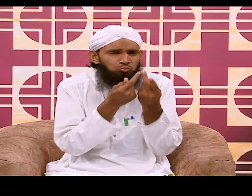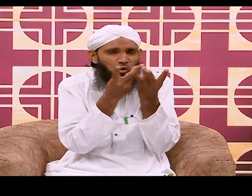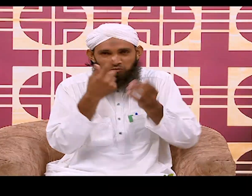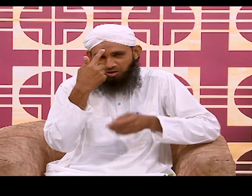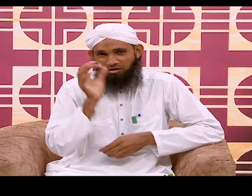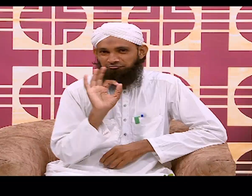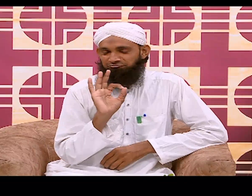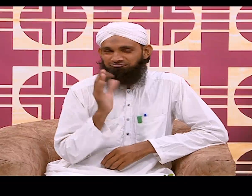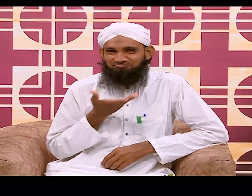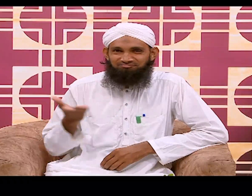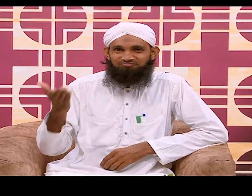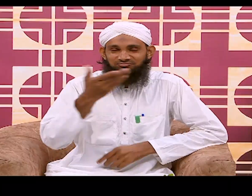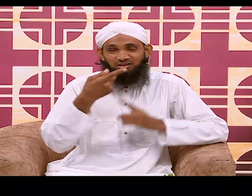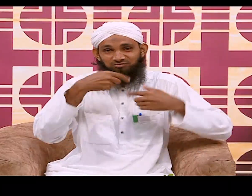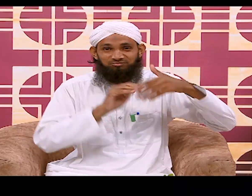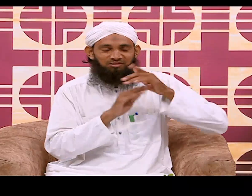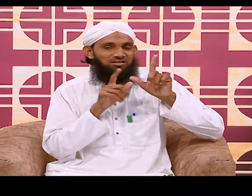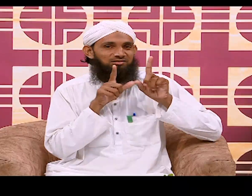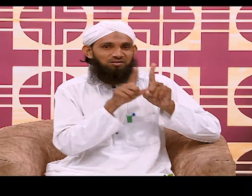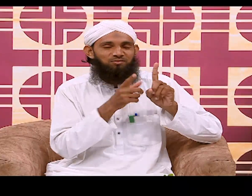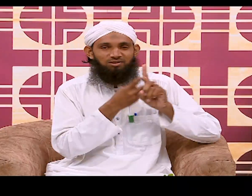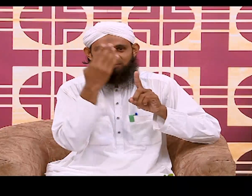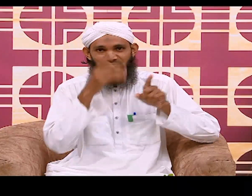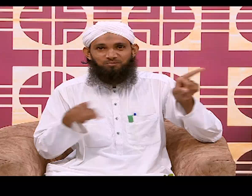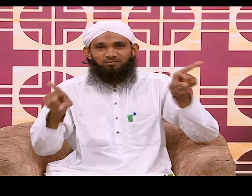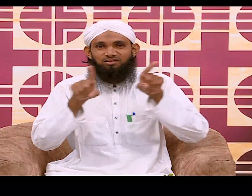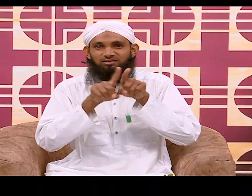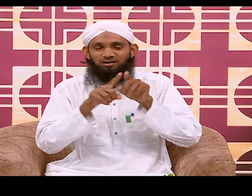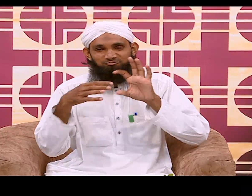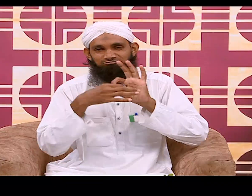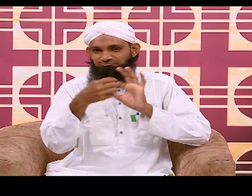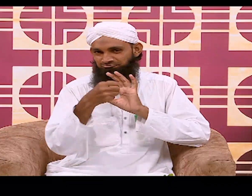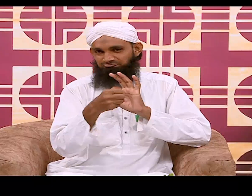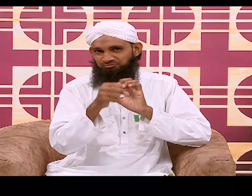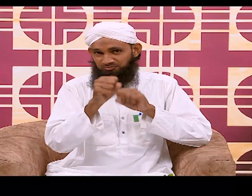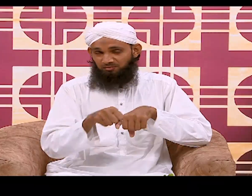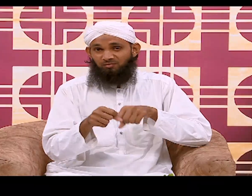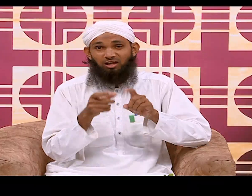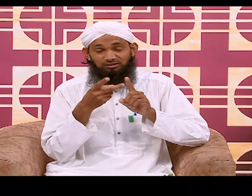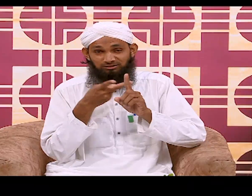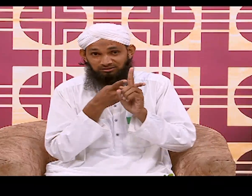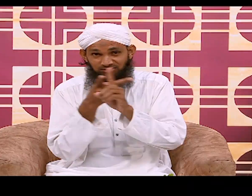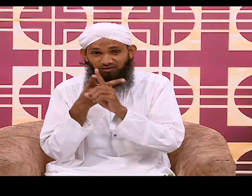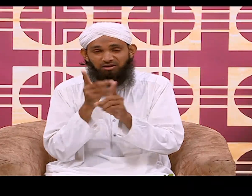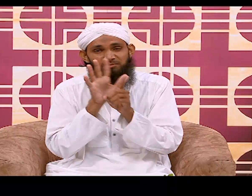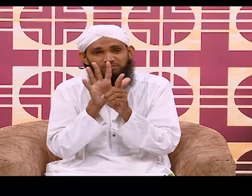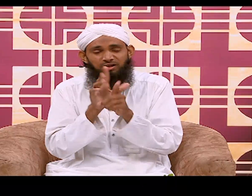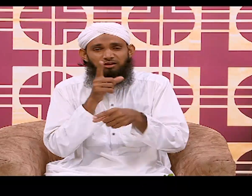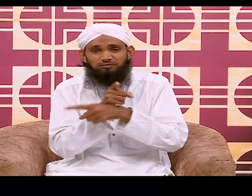خوش نصیب ہیں وہ عاشقان اولیاء جو دعوت اسلامی کے دینی ماحول سے وابستہ ہو کر درس و بیان کی سعادت حاصل کرتے